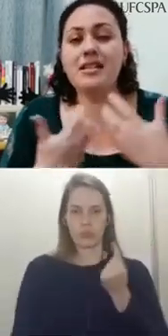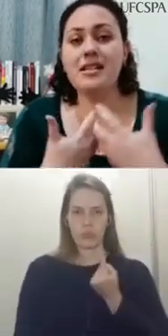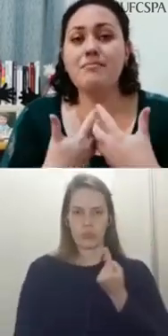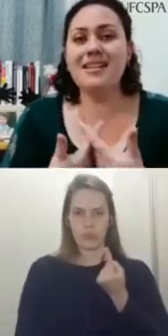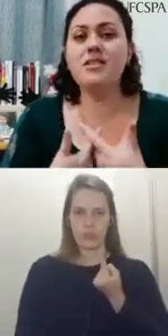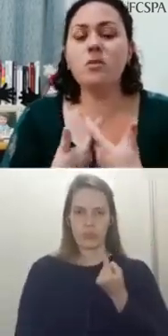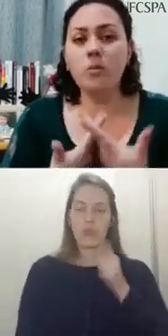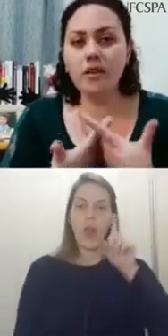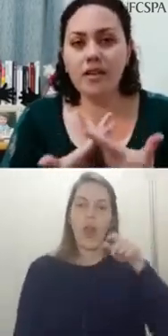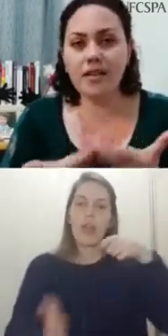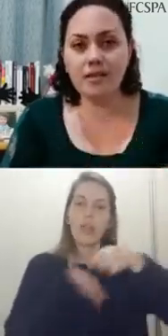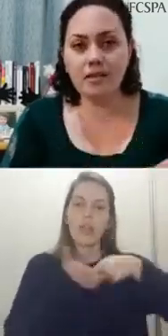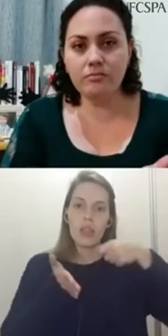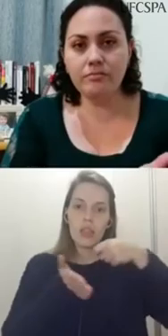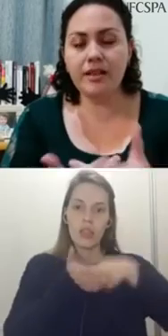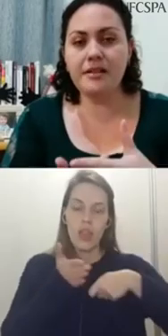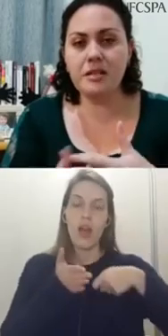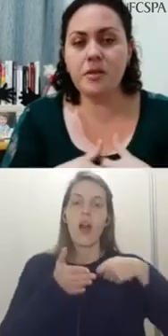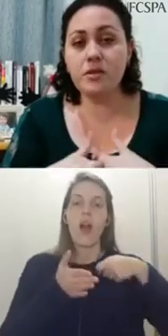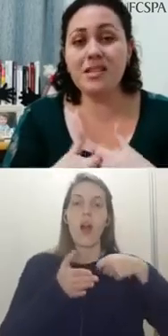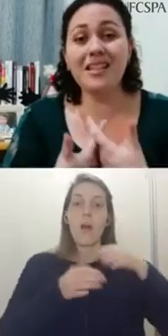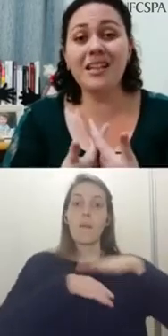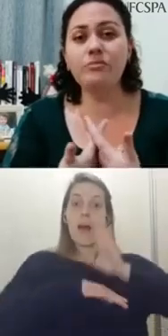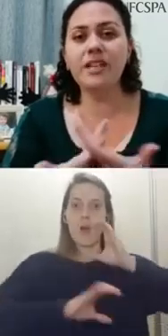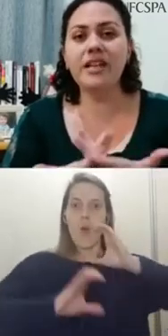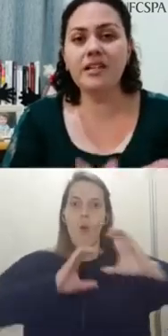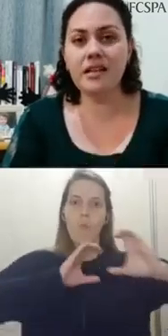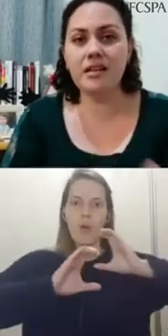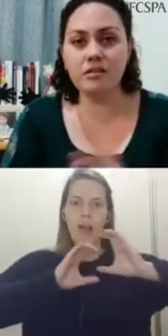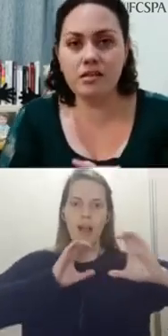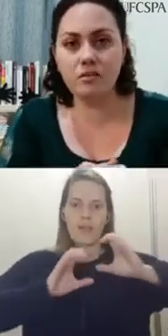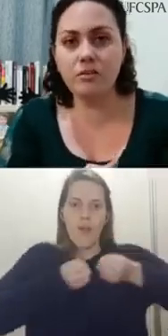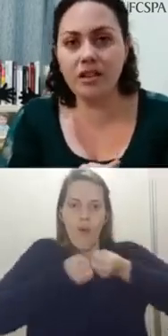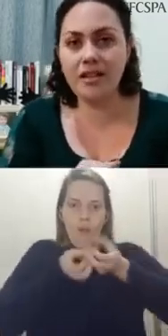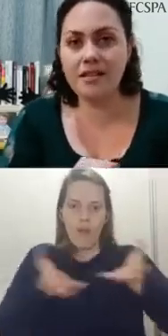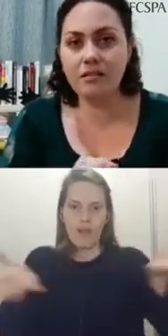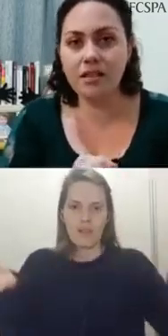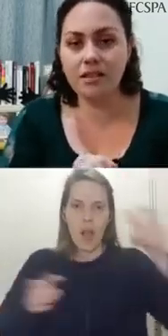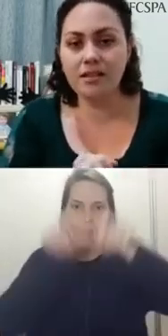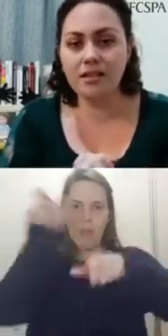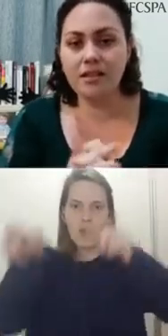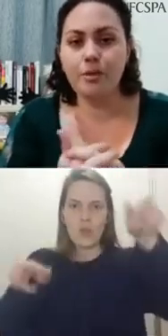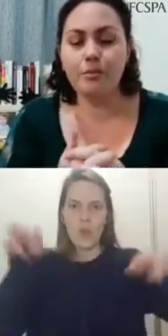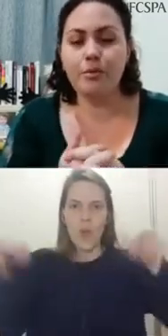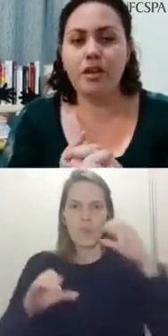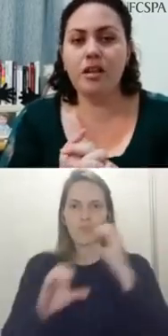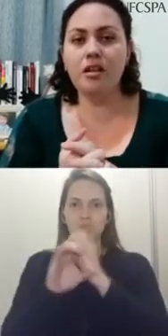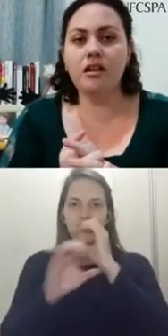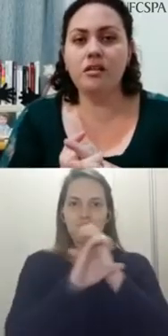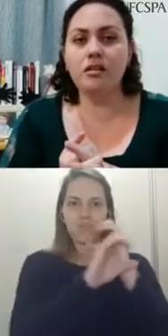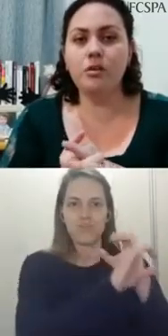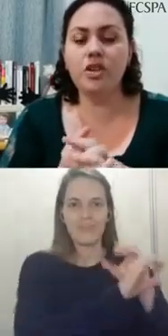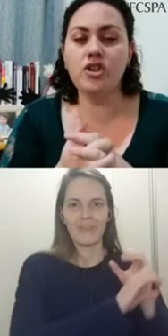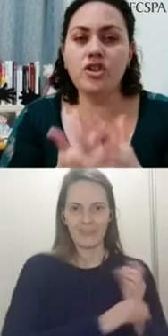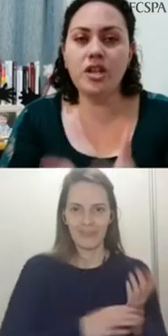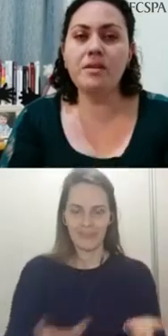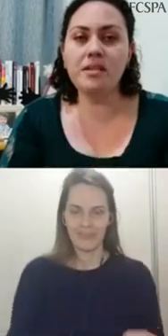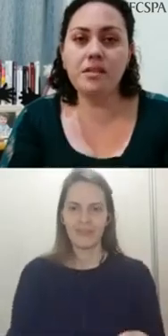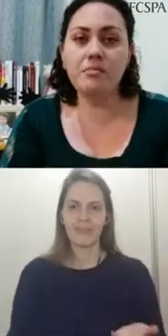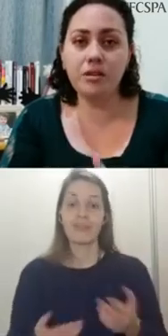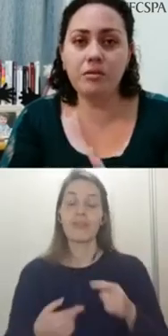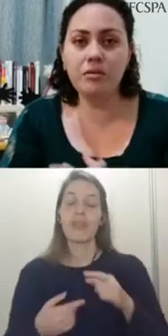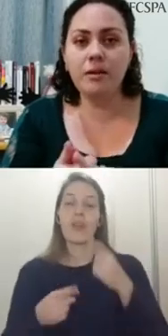de trazer mais comunicação para aquelas pessoas que não têm acesso a essa comunicação, né? O que a gente